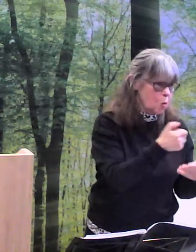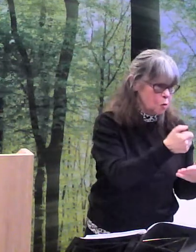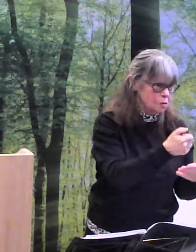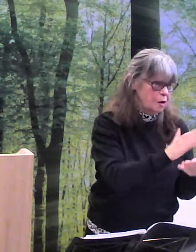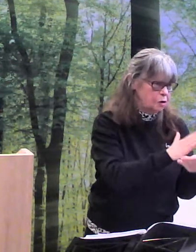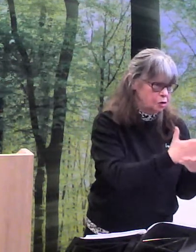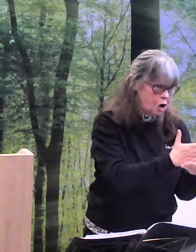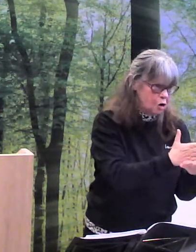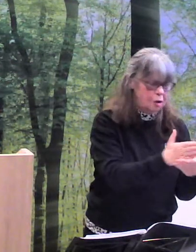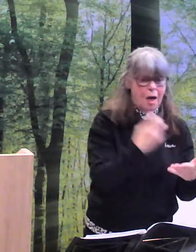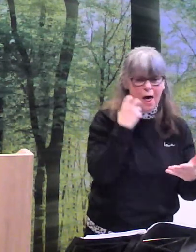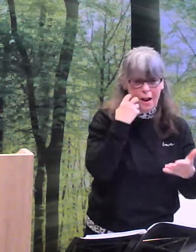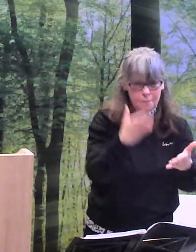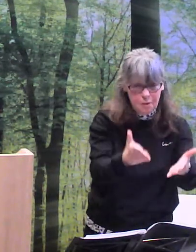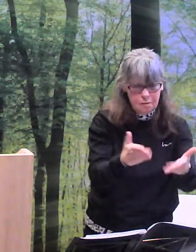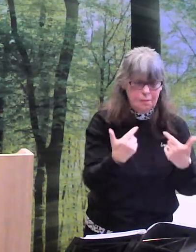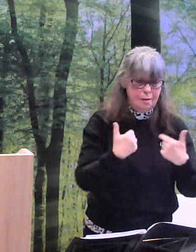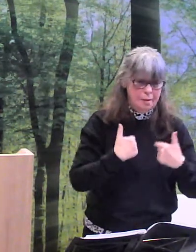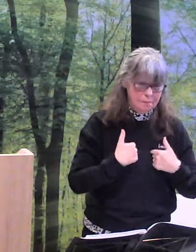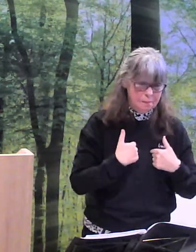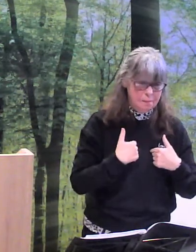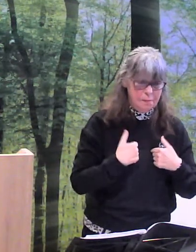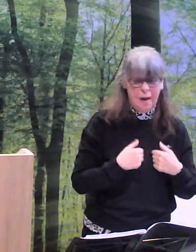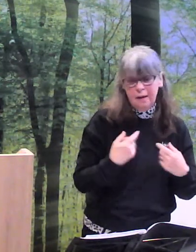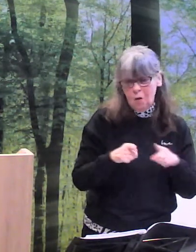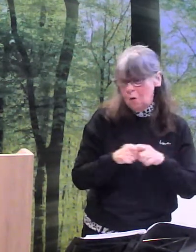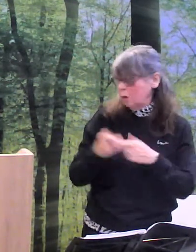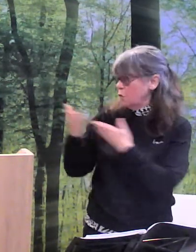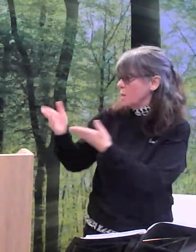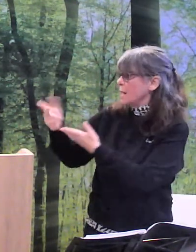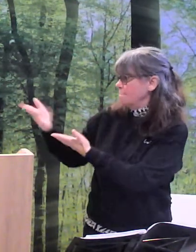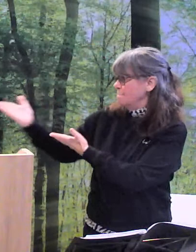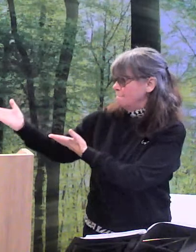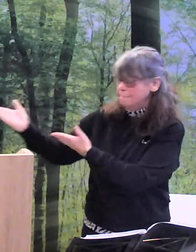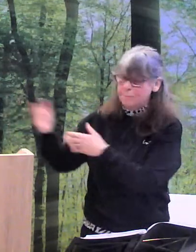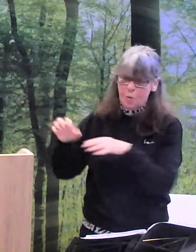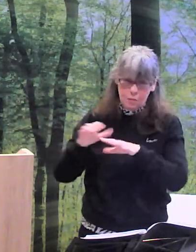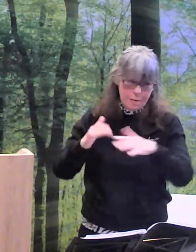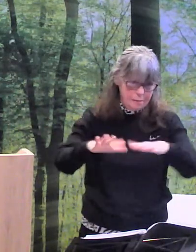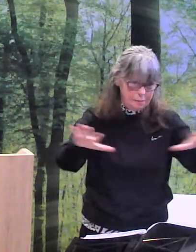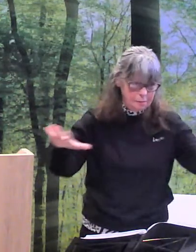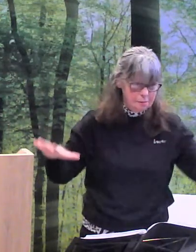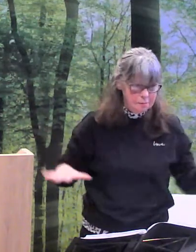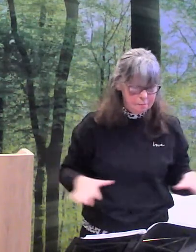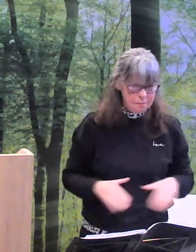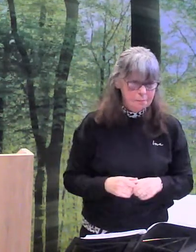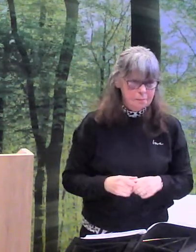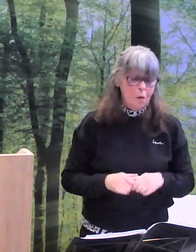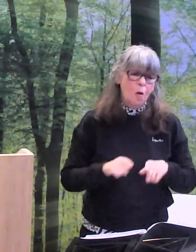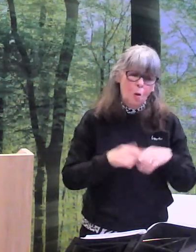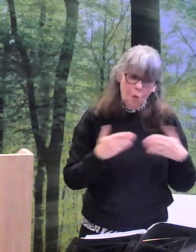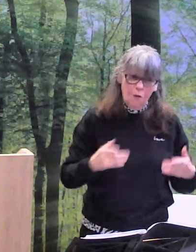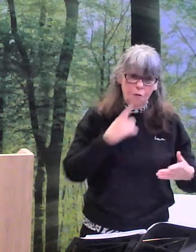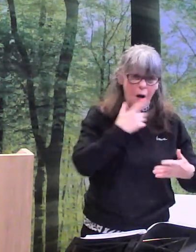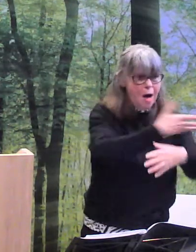Dank aan de tolk, Roosje, Albert en mij. En ook de uitvaart,